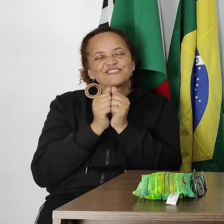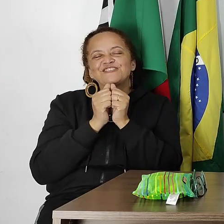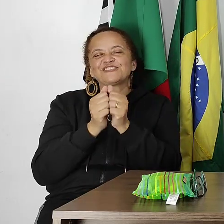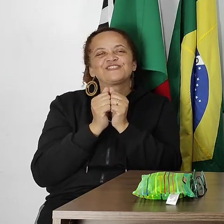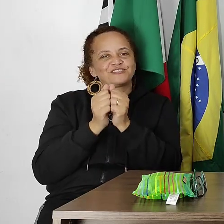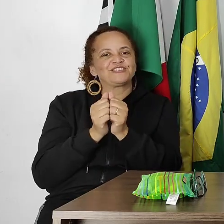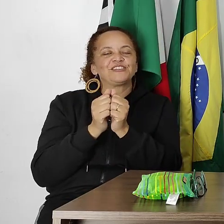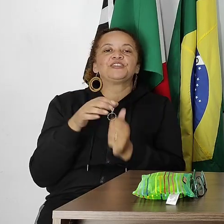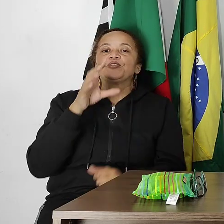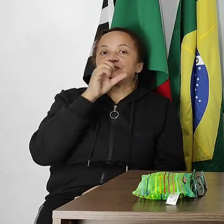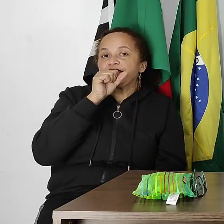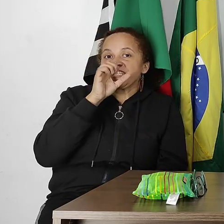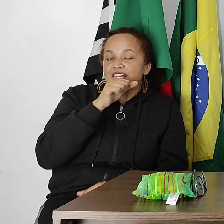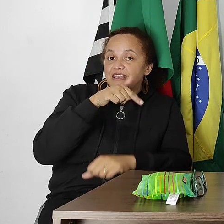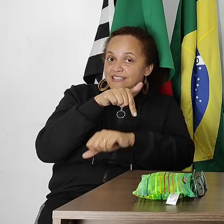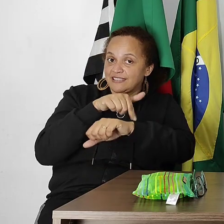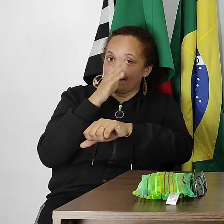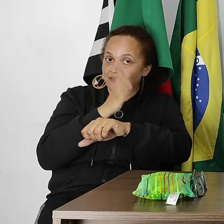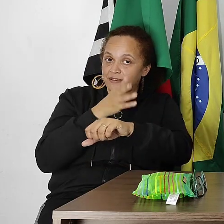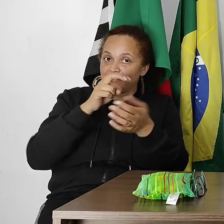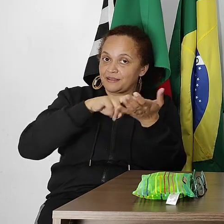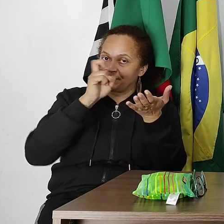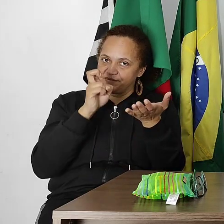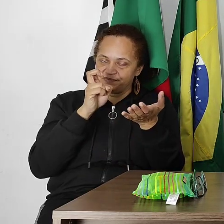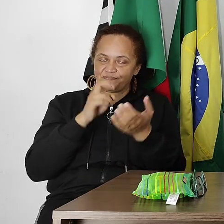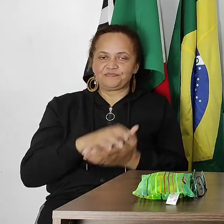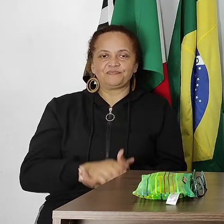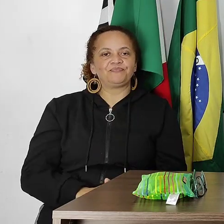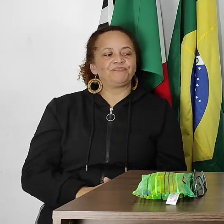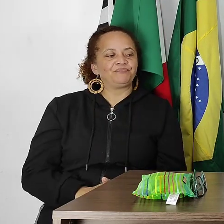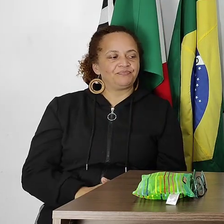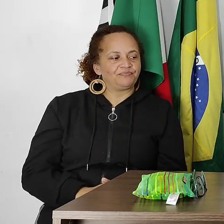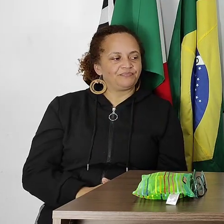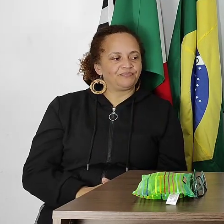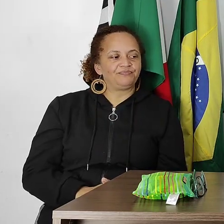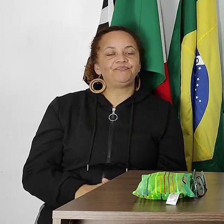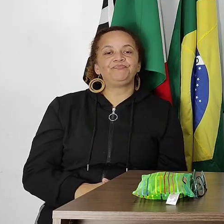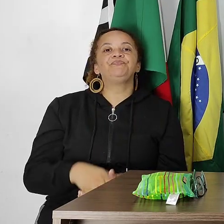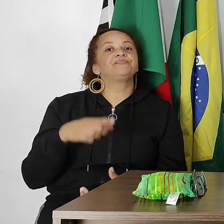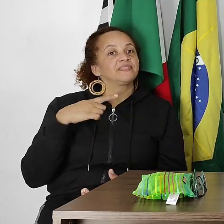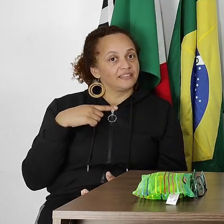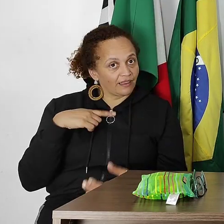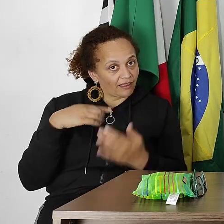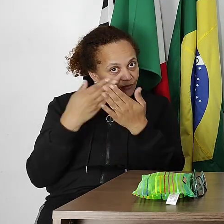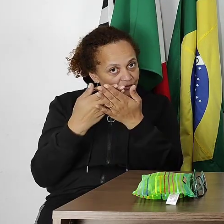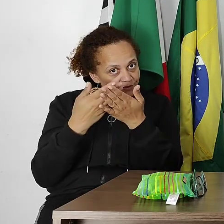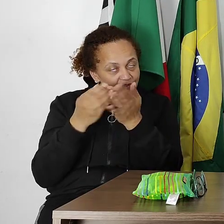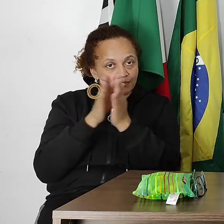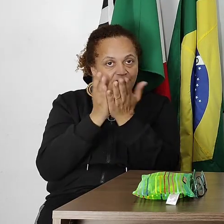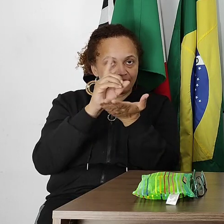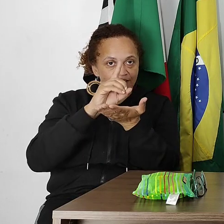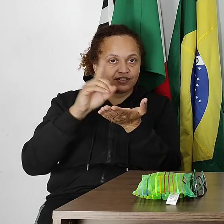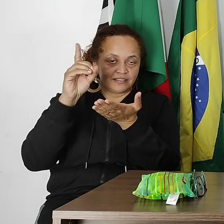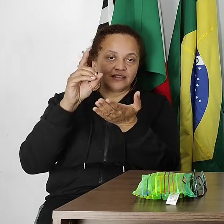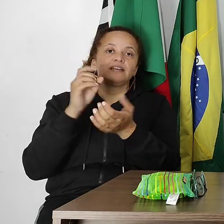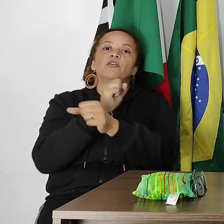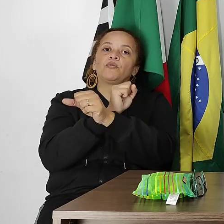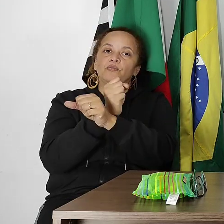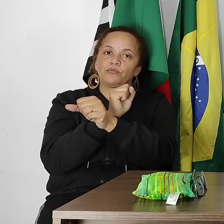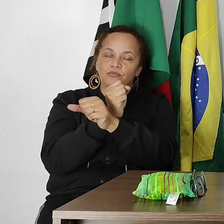os sábados, 7h30 da manhã. Nós temos a classe de doutrina às 8 horas